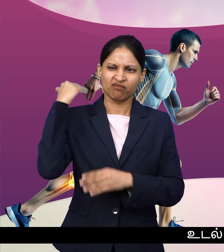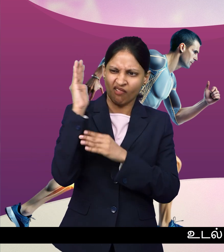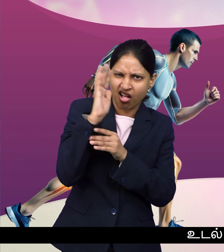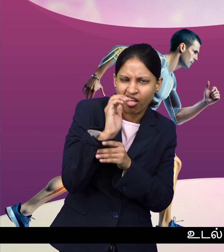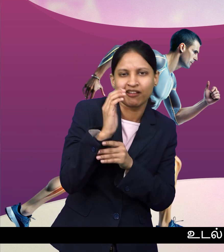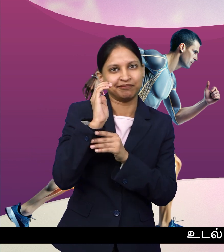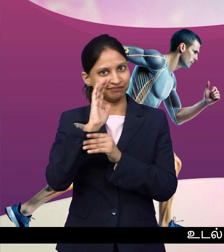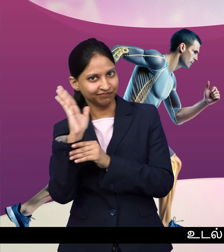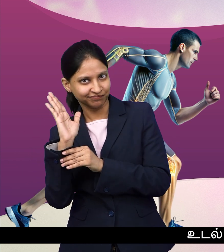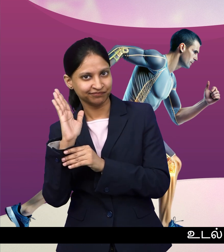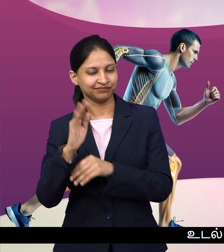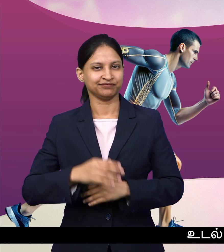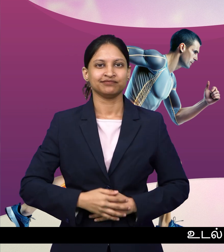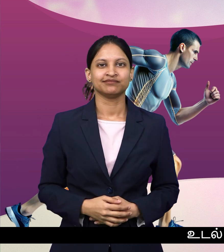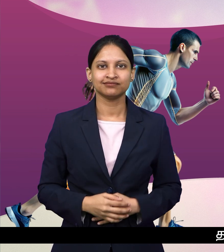உடல் அமைவுகள்,